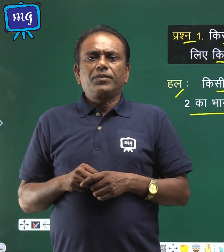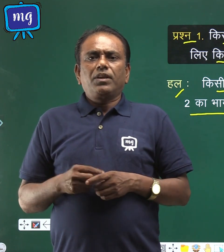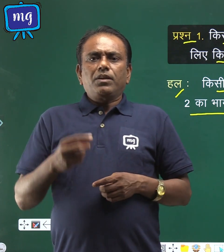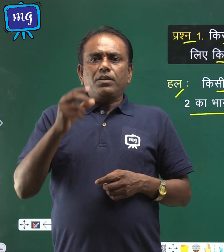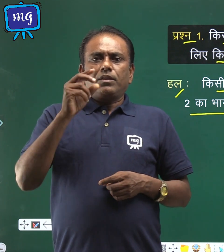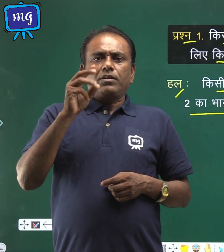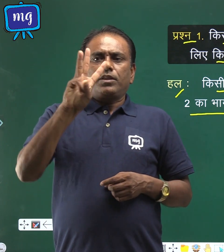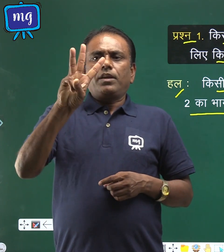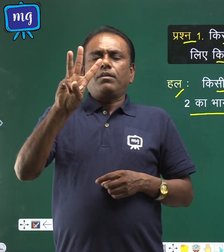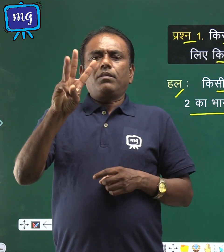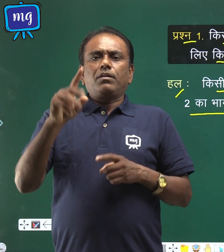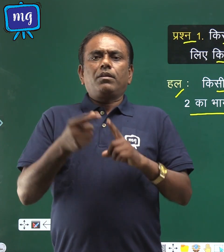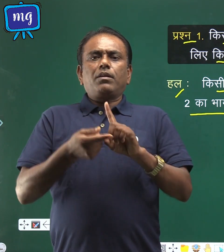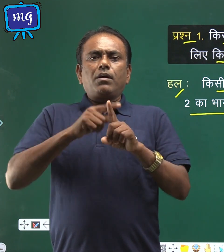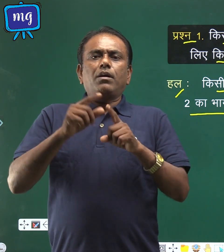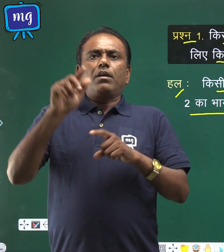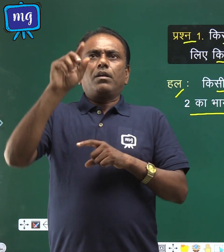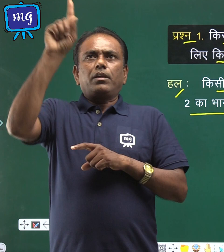3 का आधा